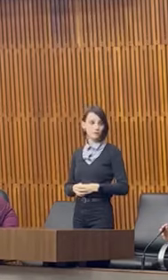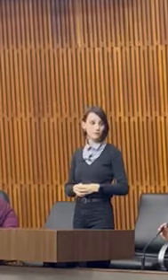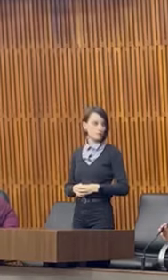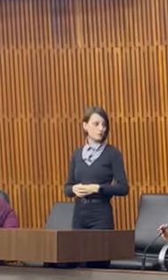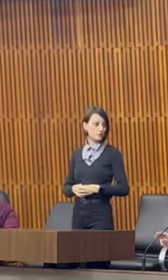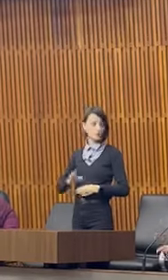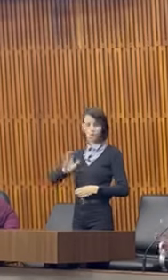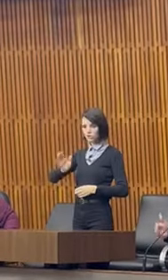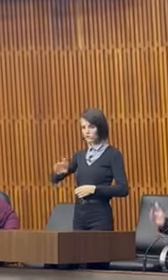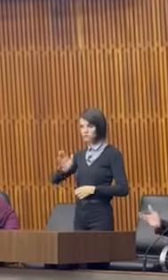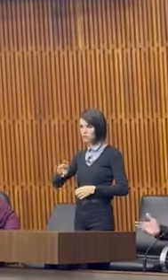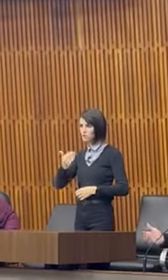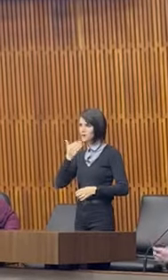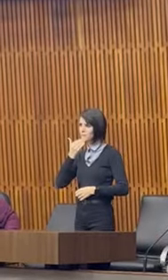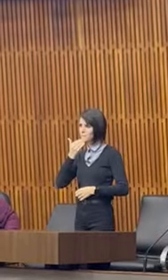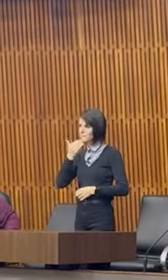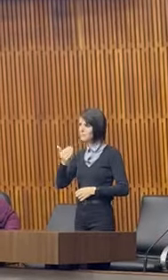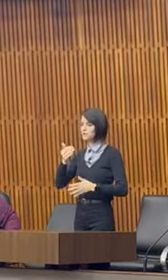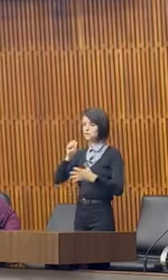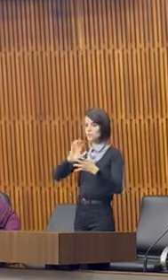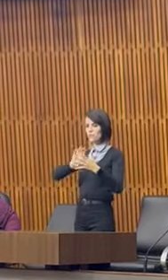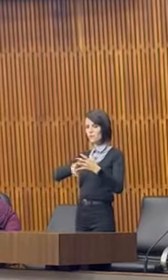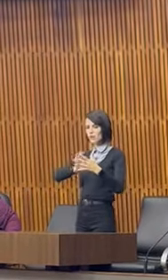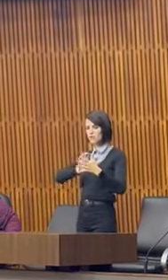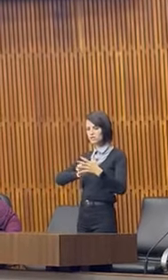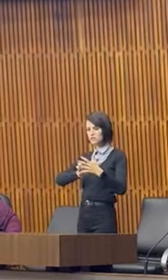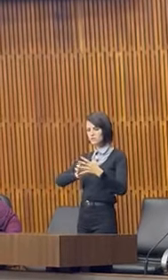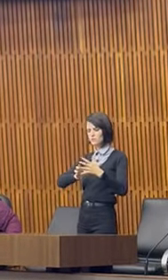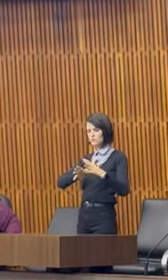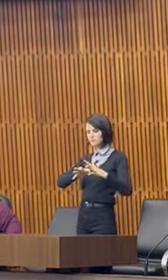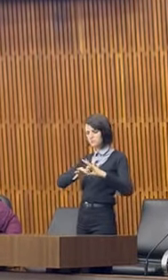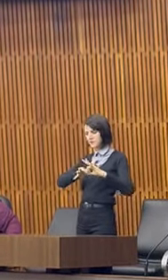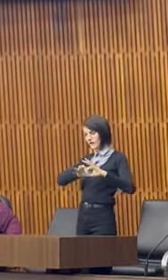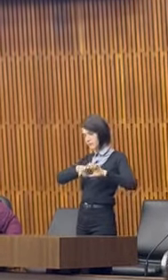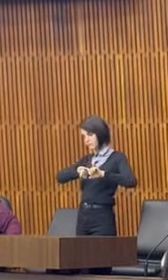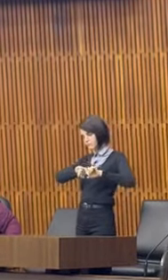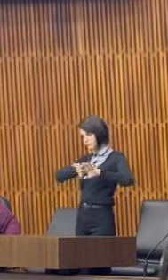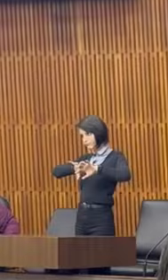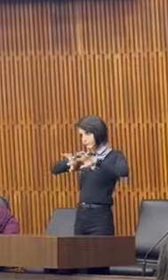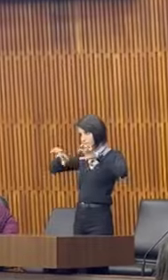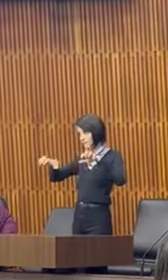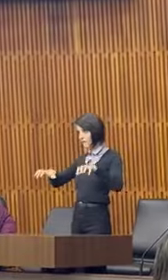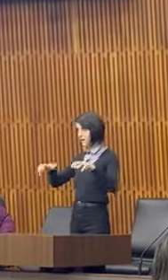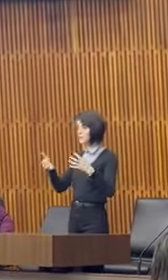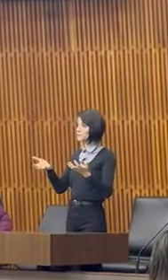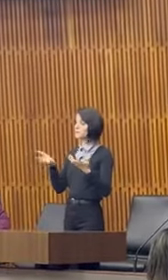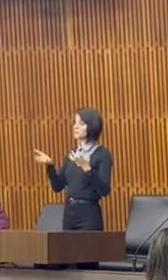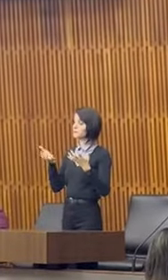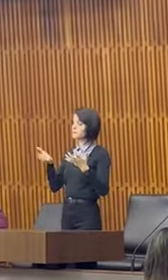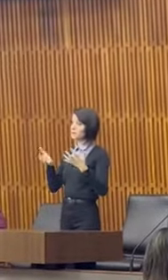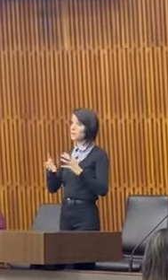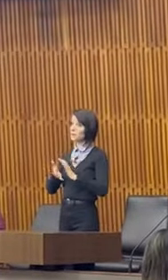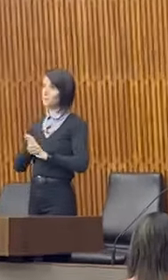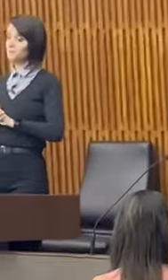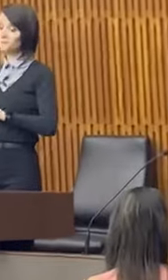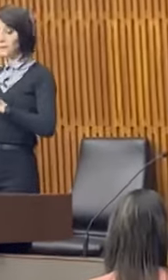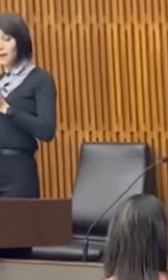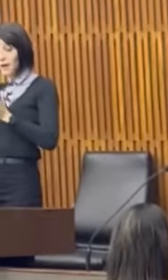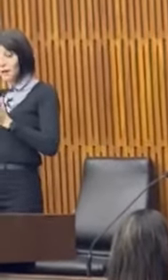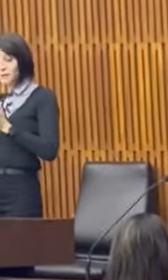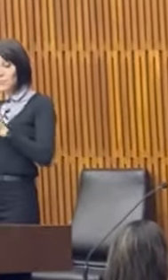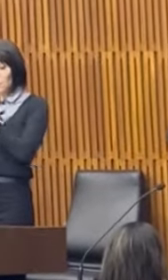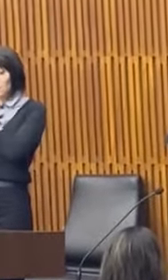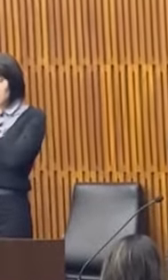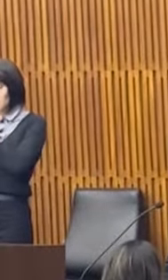em tratativas para poder promover a minha desfiliação. Em breve, devo comunicar